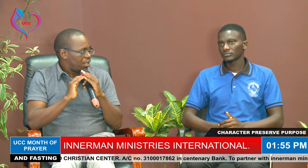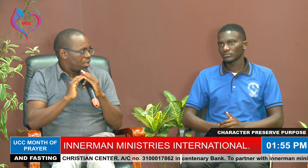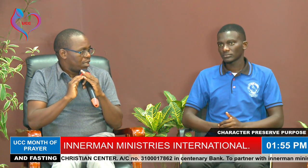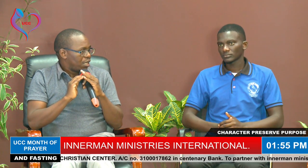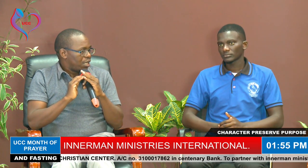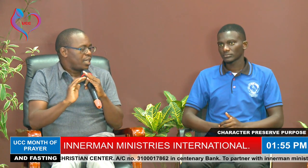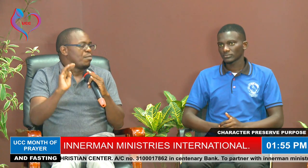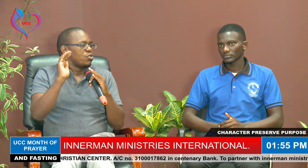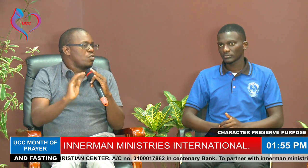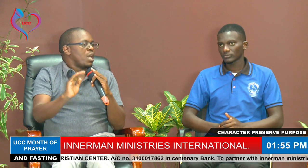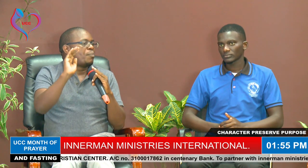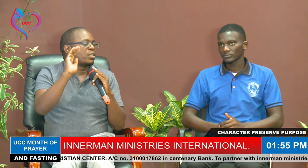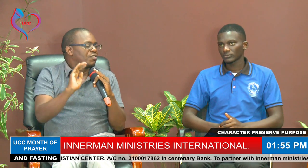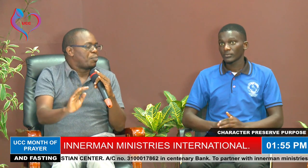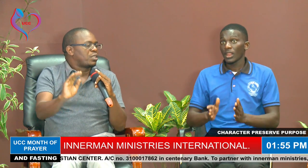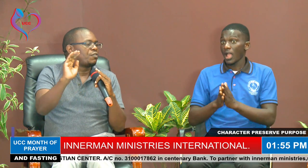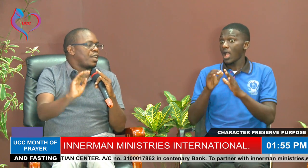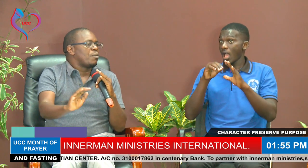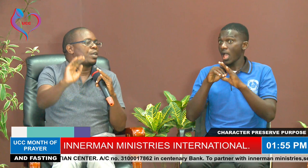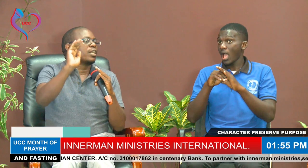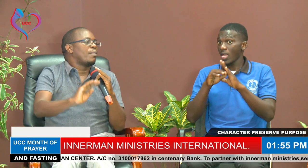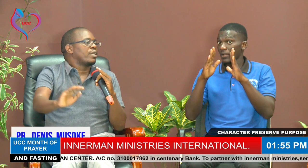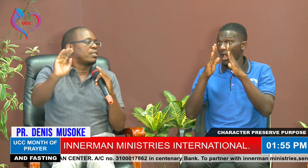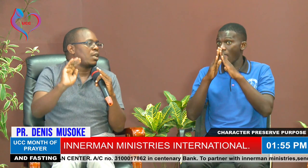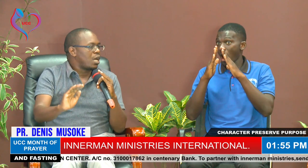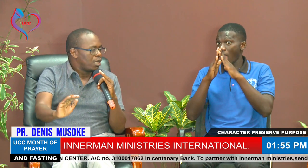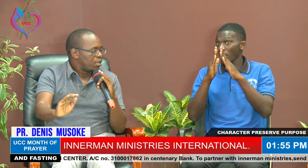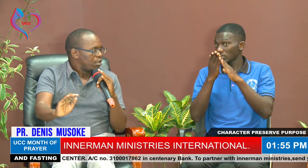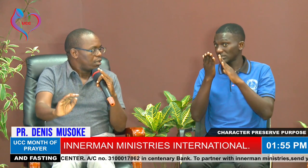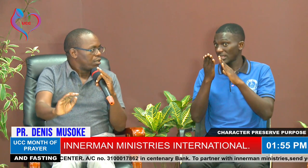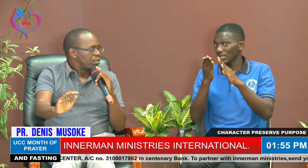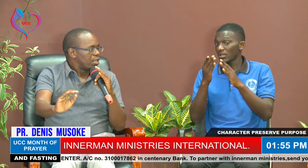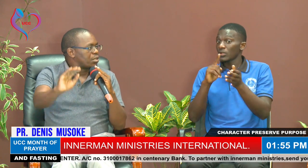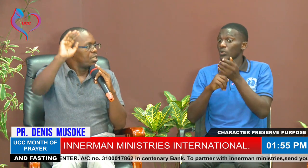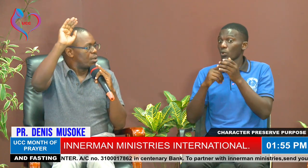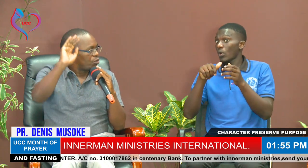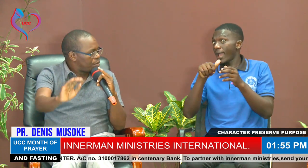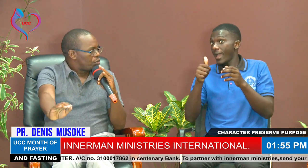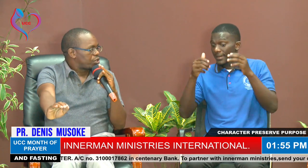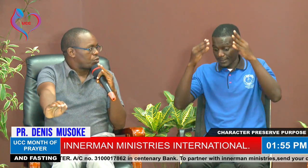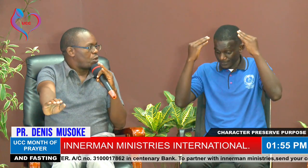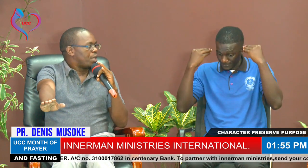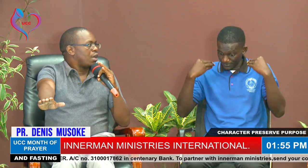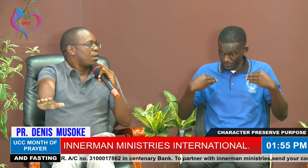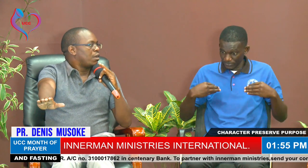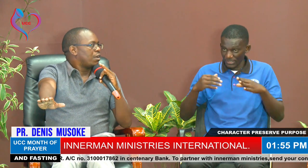Nisebo. Era mu nyumba ya Potifa, Potifa namuwe chambale chilala. Namusindika mu nyumba yo kusatu komera.